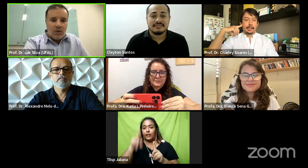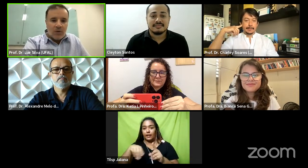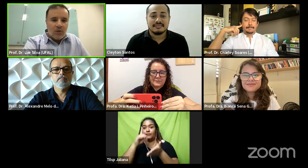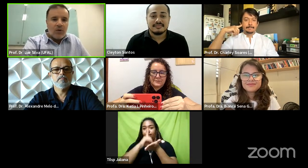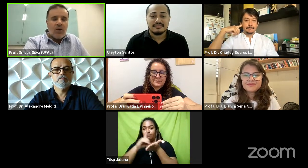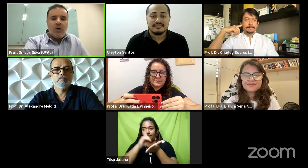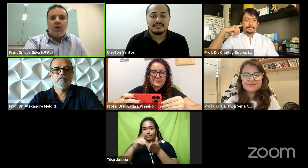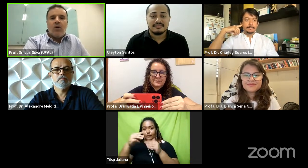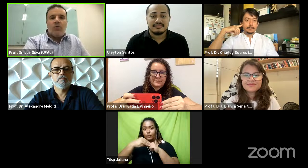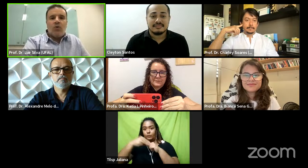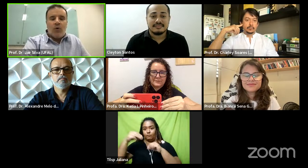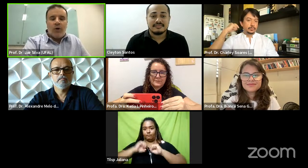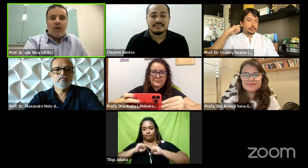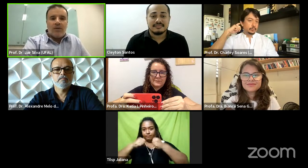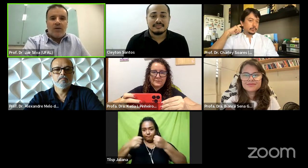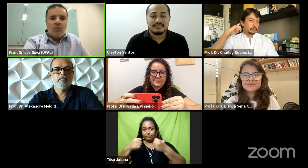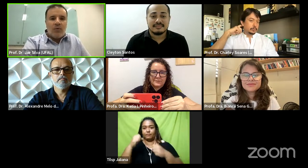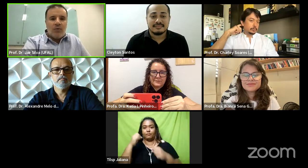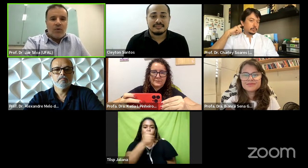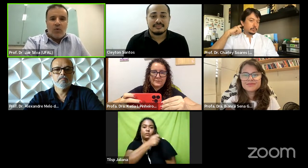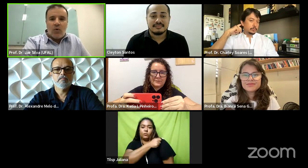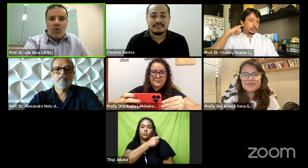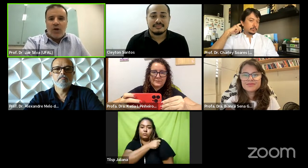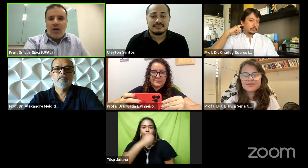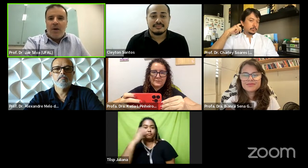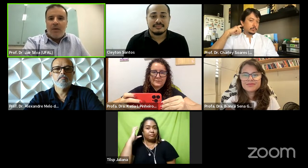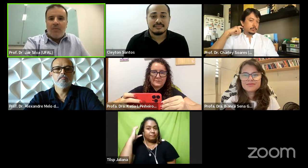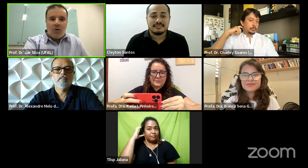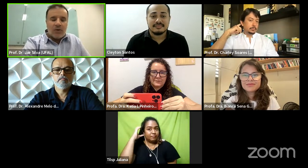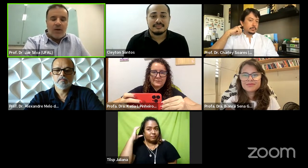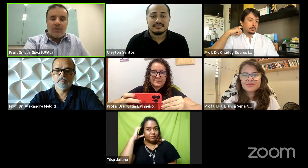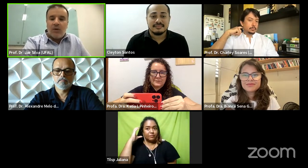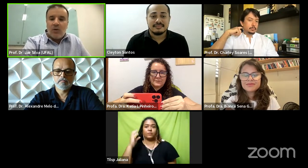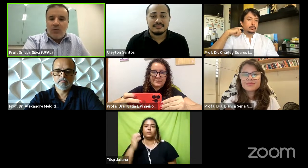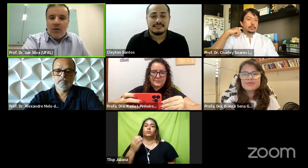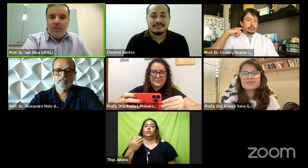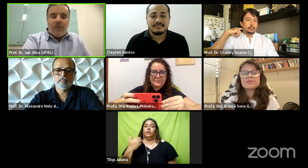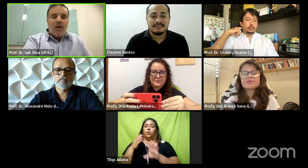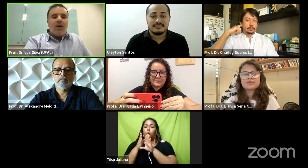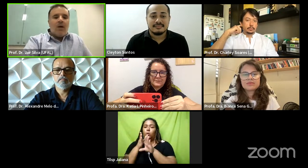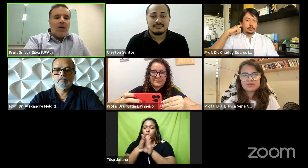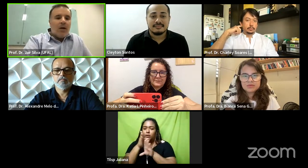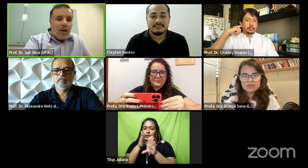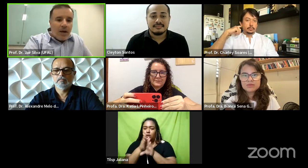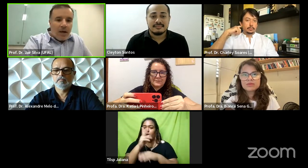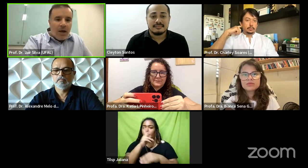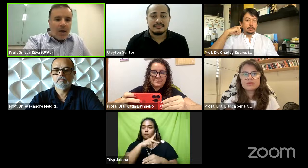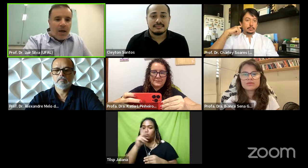dos Santos, sob orientação do professor Jair Barbosa da Silva,